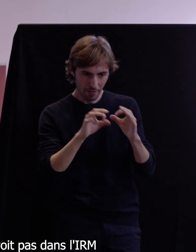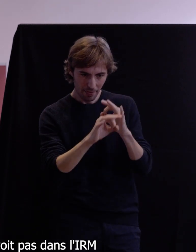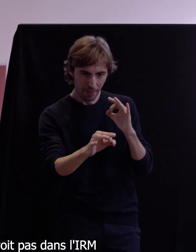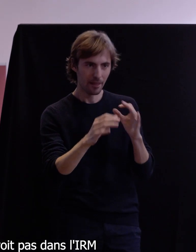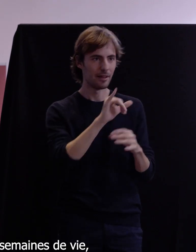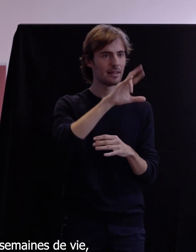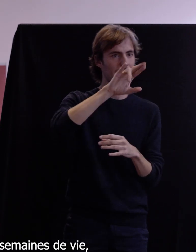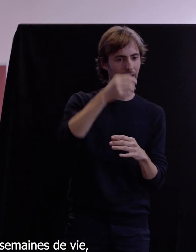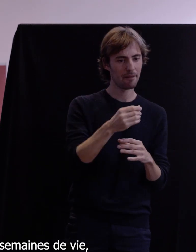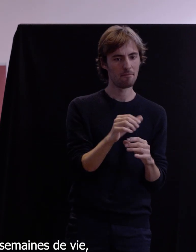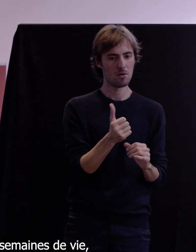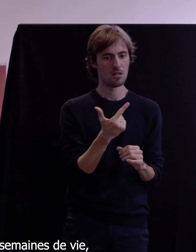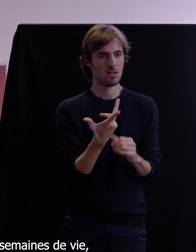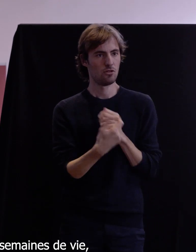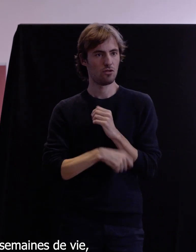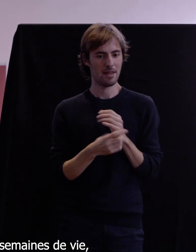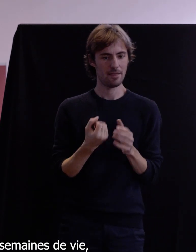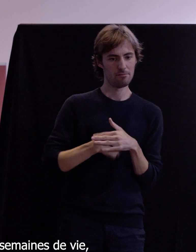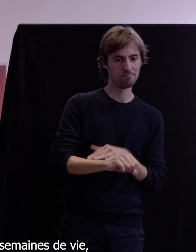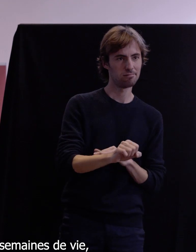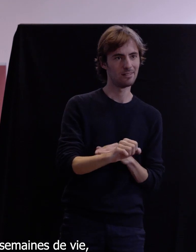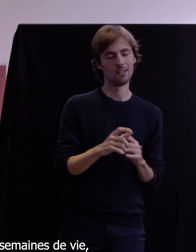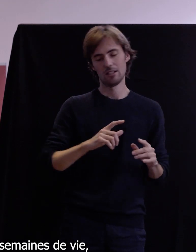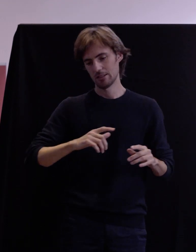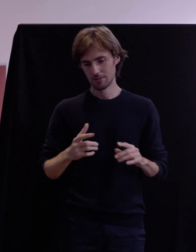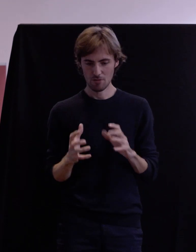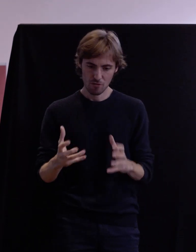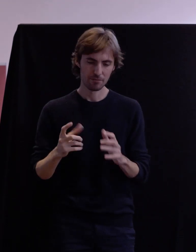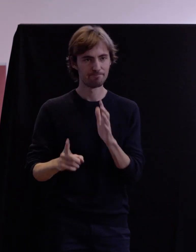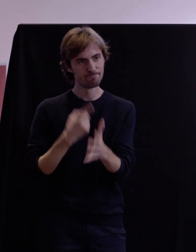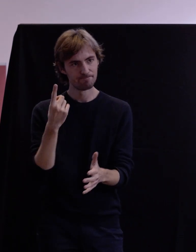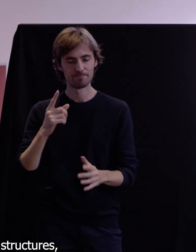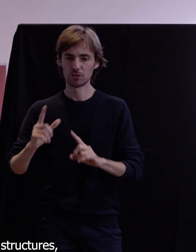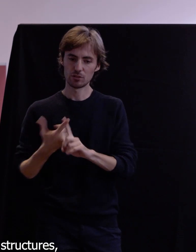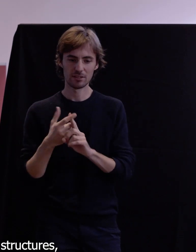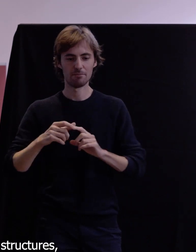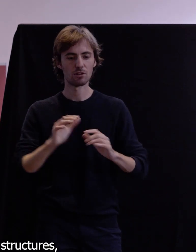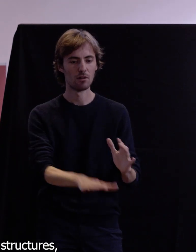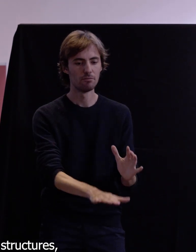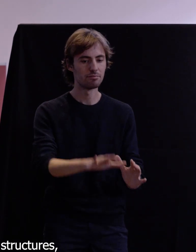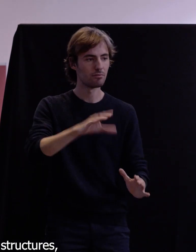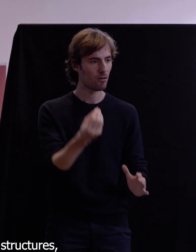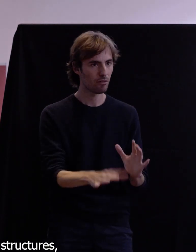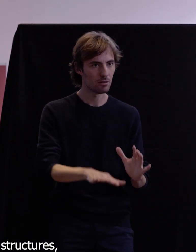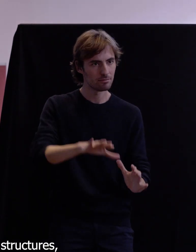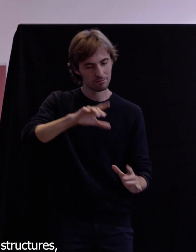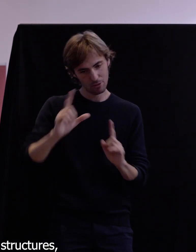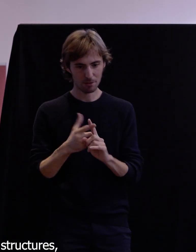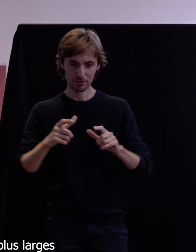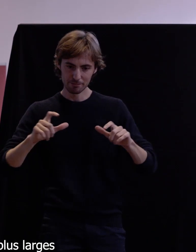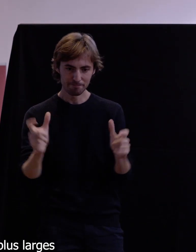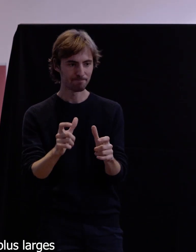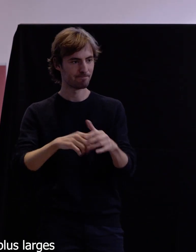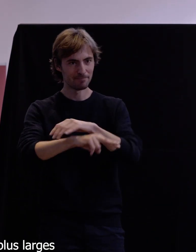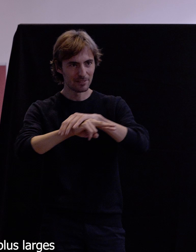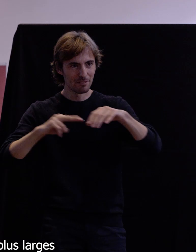dans l'IRM qui est faite dans les premières semaines de vie, on aime bien le recontrôler quand ils sont un peu plus grands parce que les structures, en particulier du conduit auditif interne,